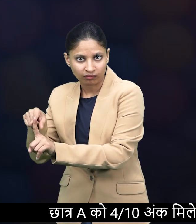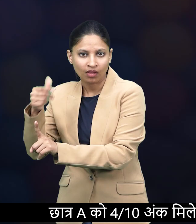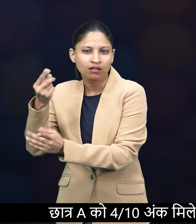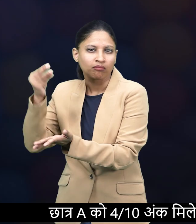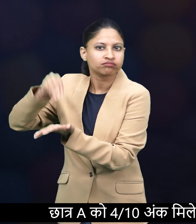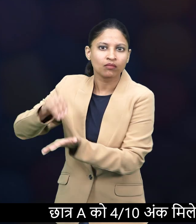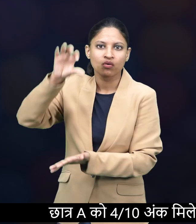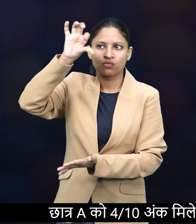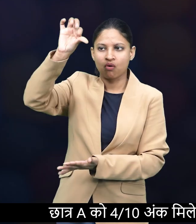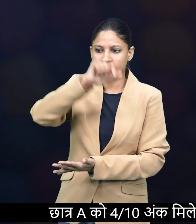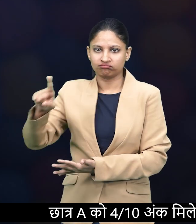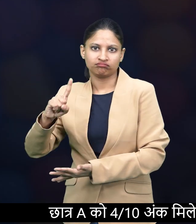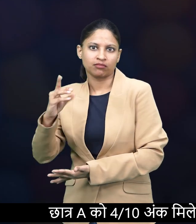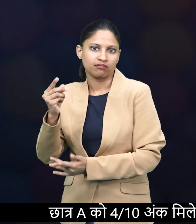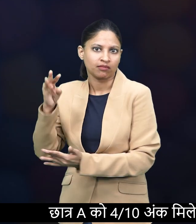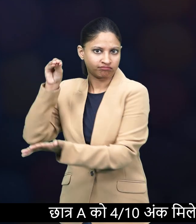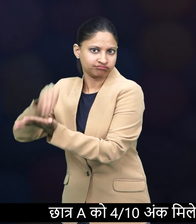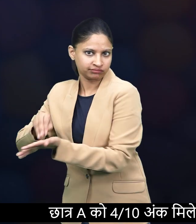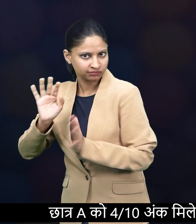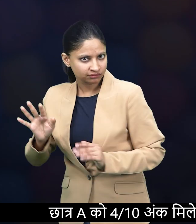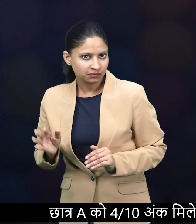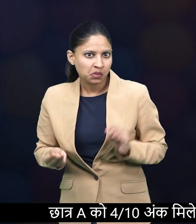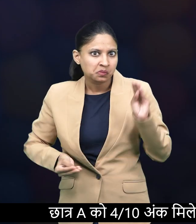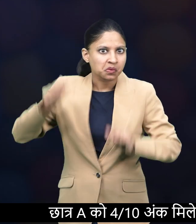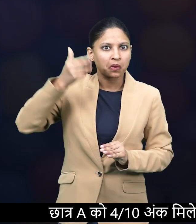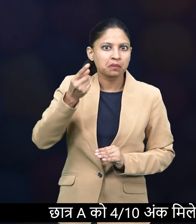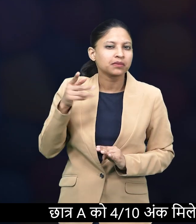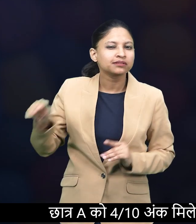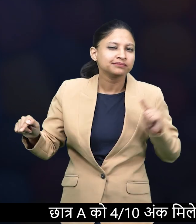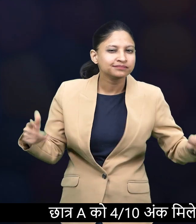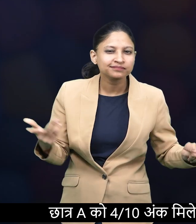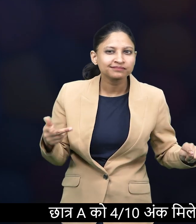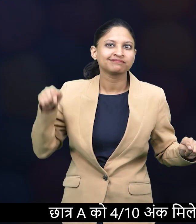मिले, 10 में से 9 अधिक है।